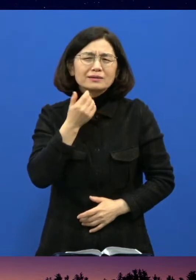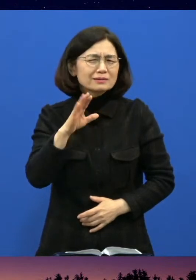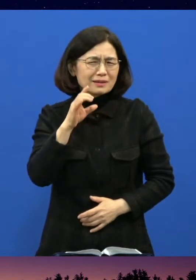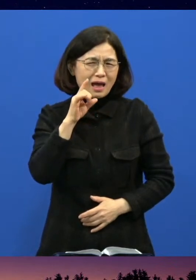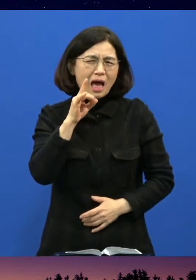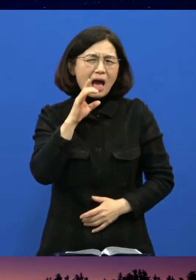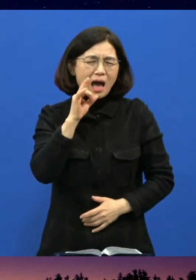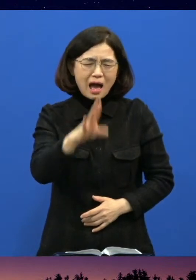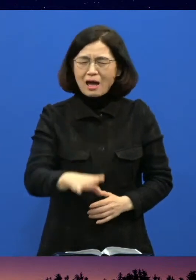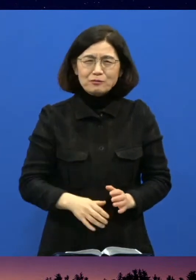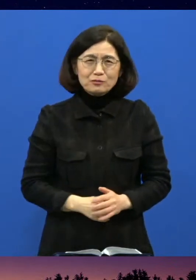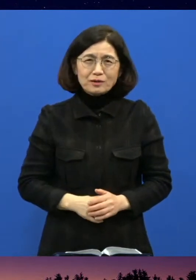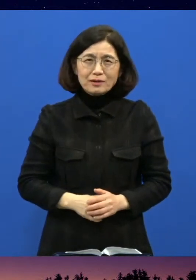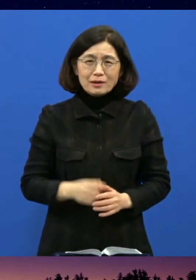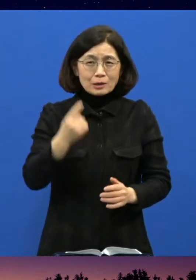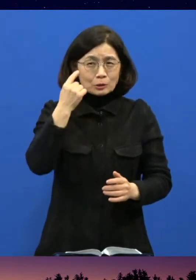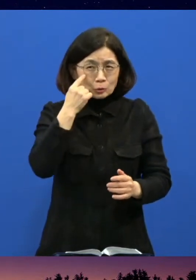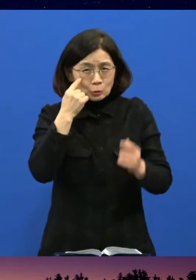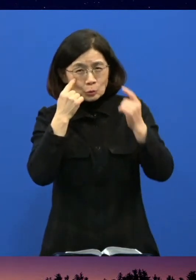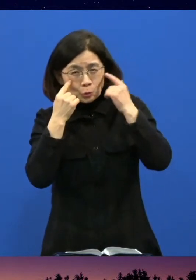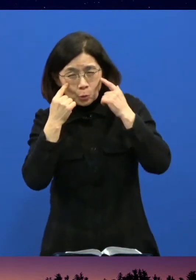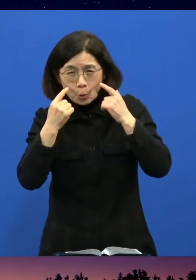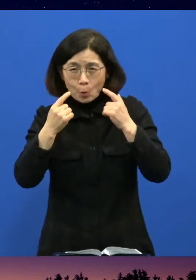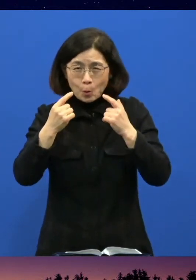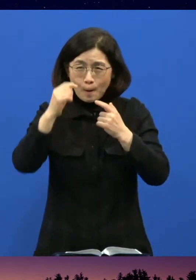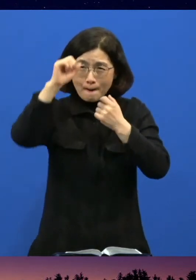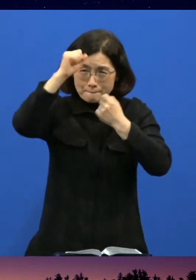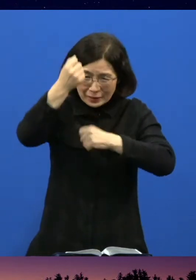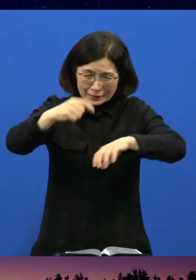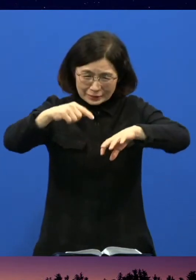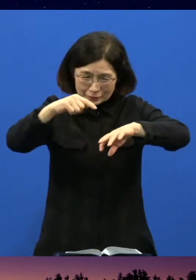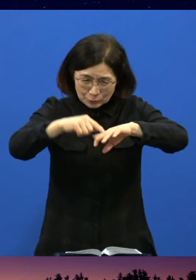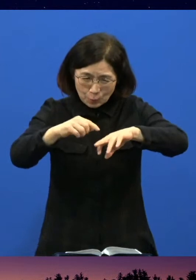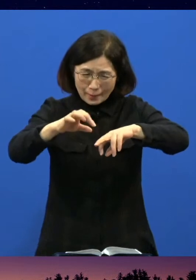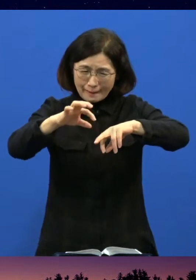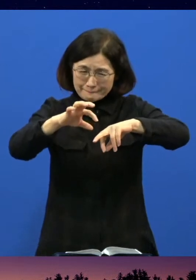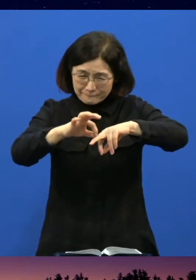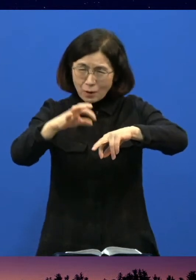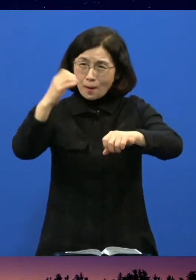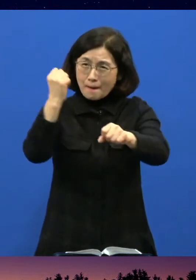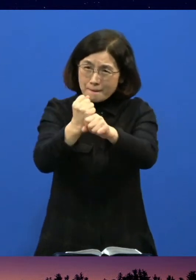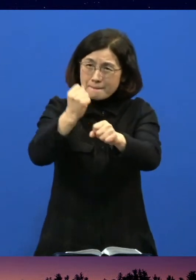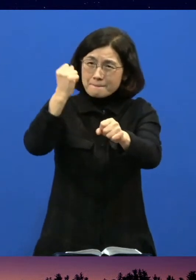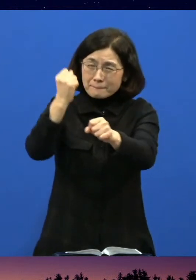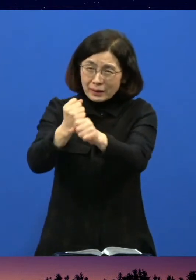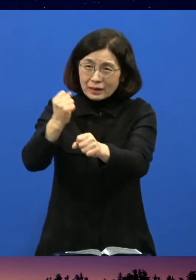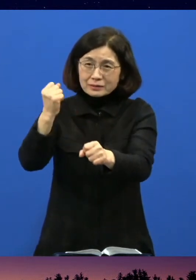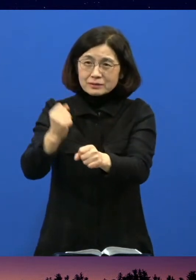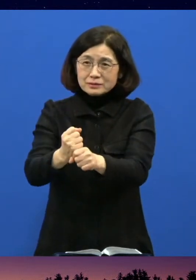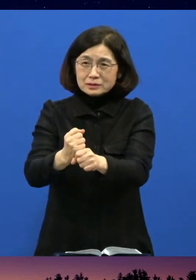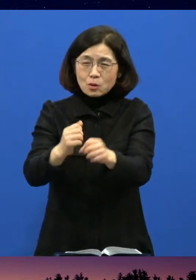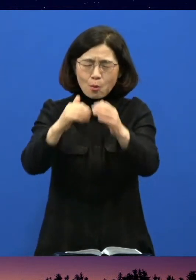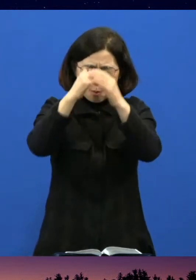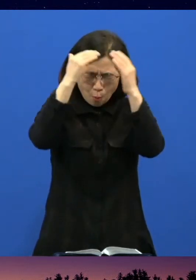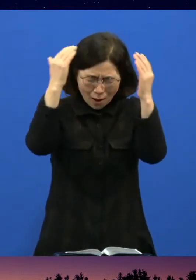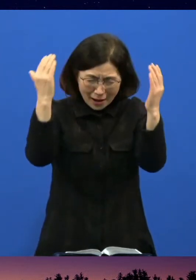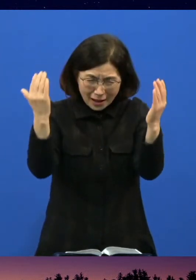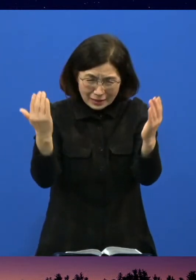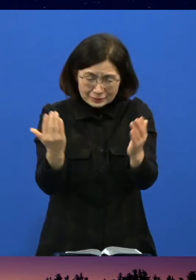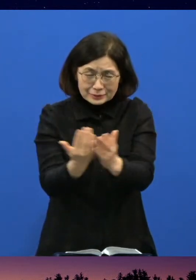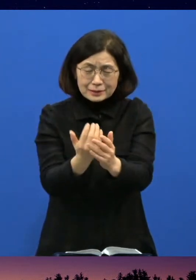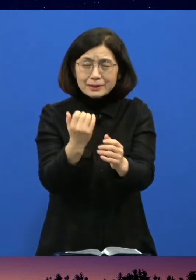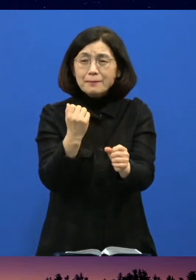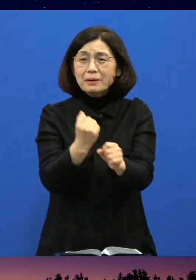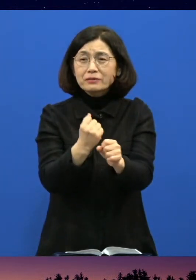손가락, 발가락, 눈, 코 모든 게 다 만들어지고 뼈가 형성되고 뭐가 이렇게 해서 이제 10달이